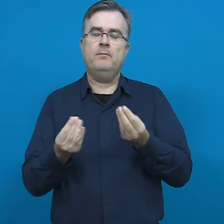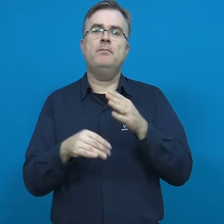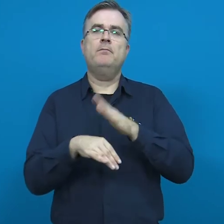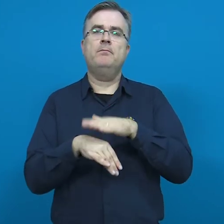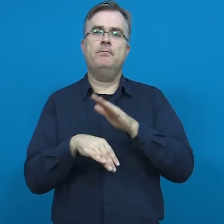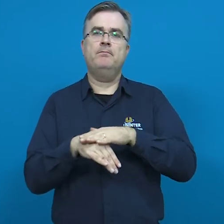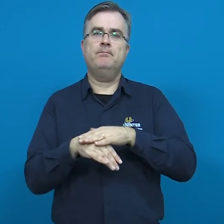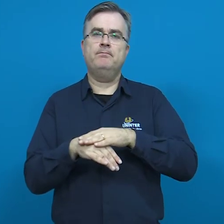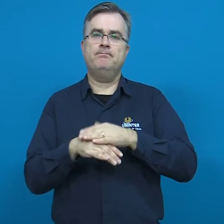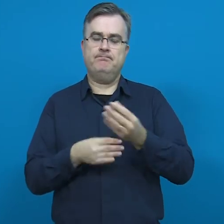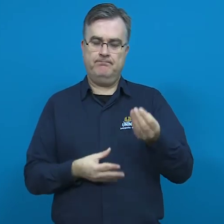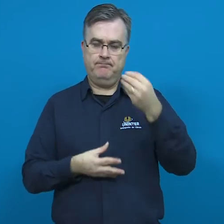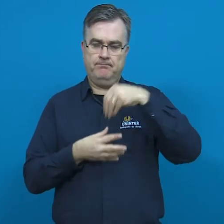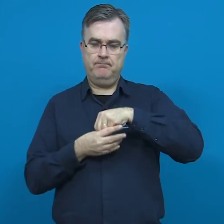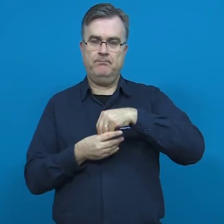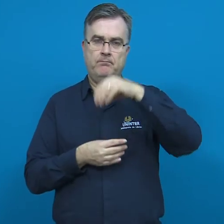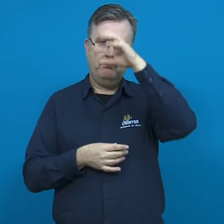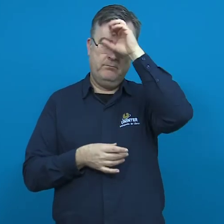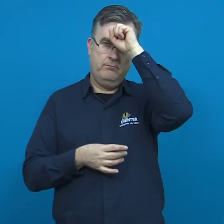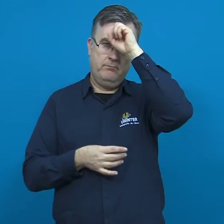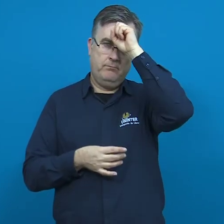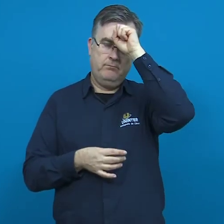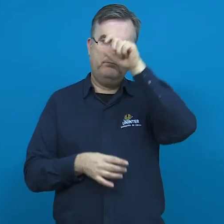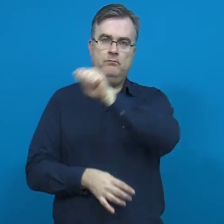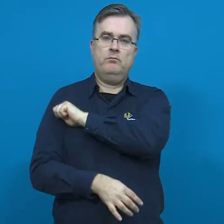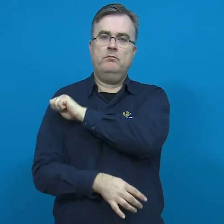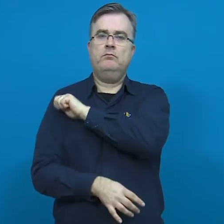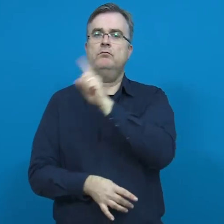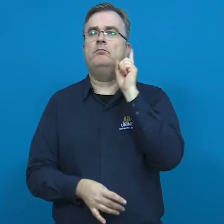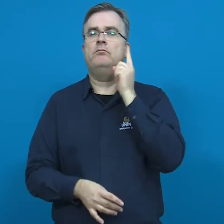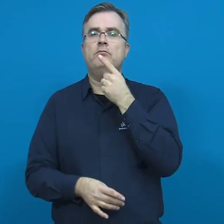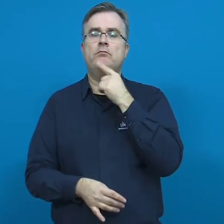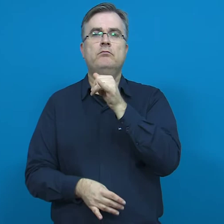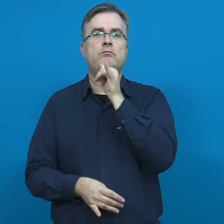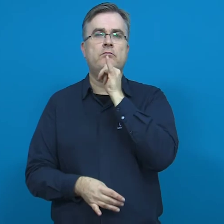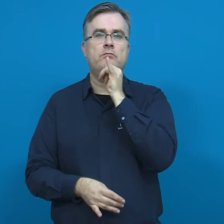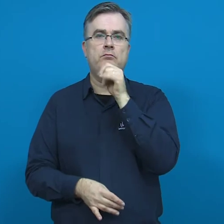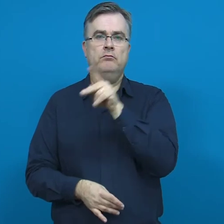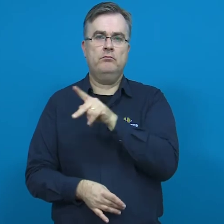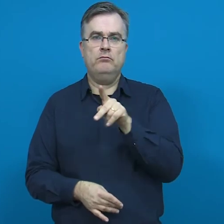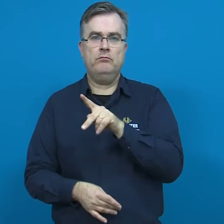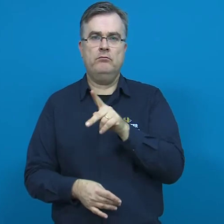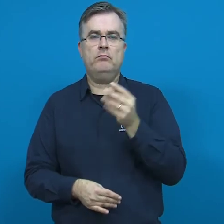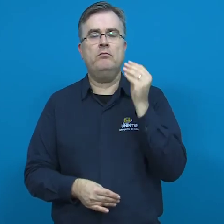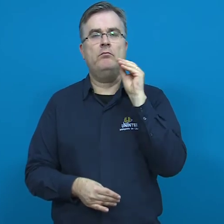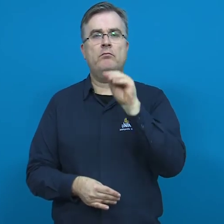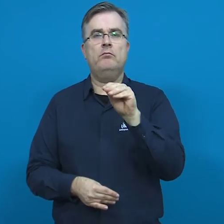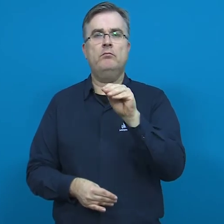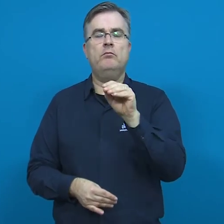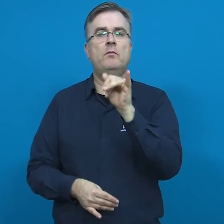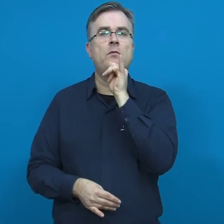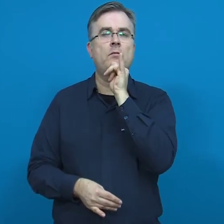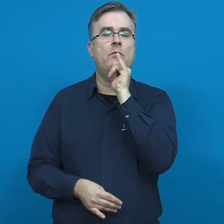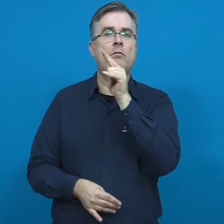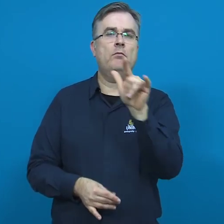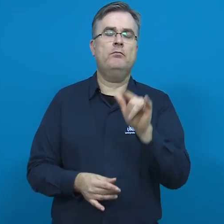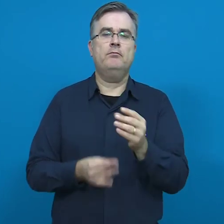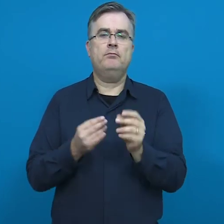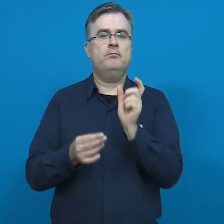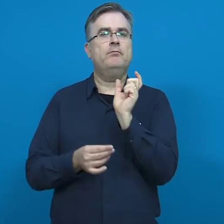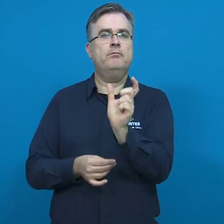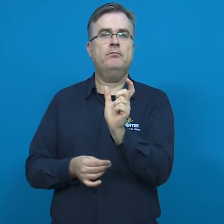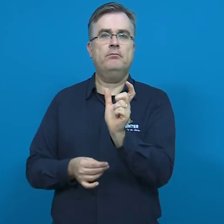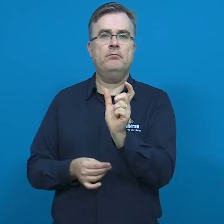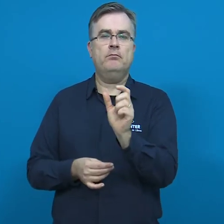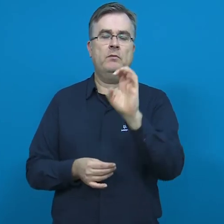conceitos abstratos a serem interiorizados e aprendidos pelo aluno surdo. Por exemplo, um professor coloca uma palavra, um outro